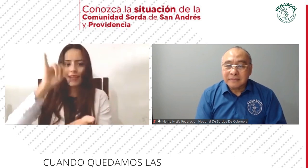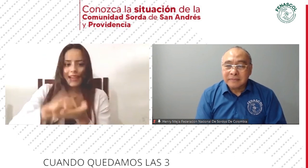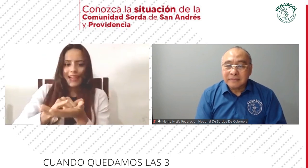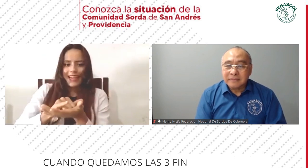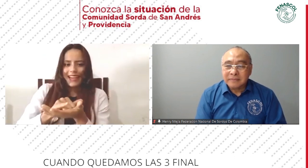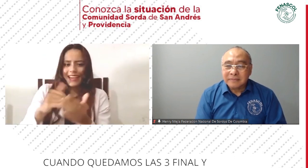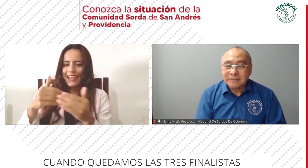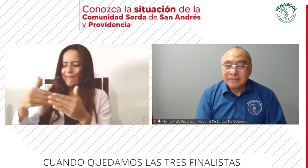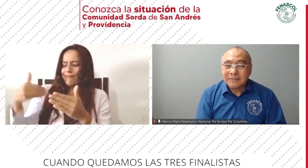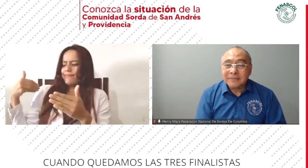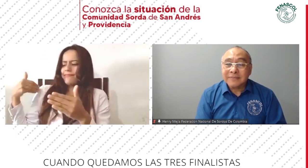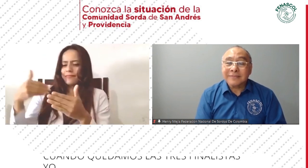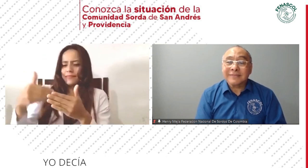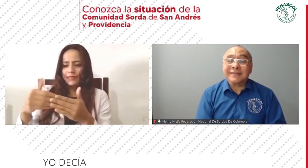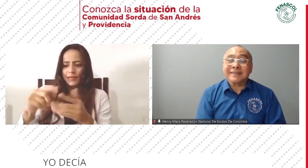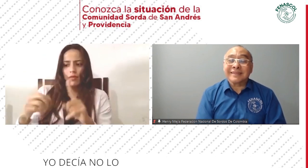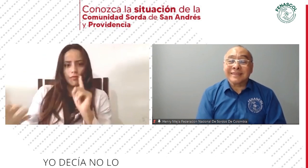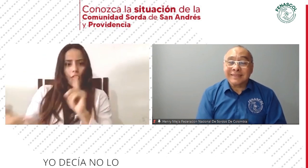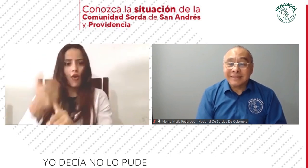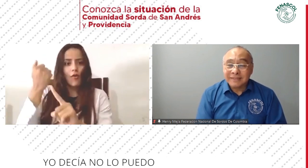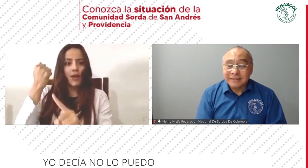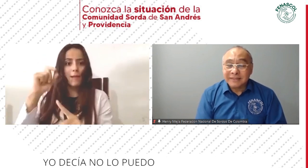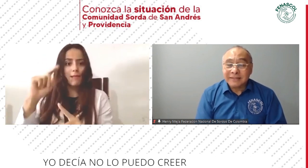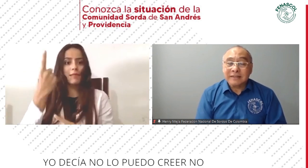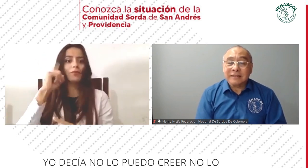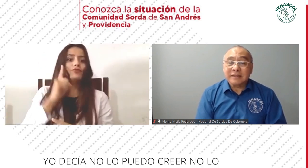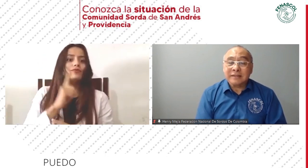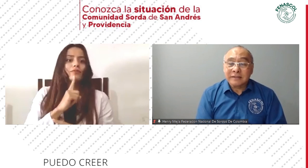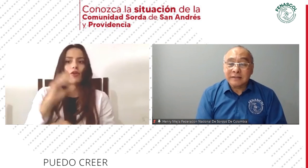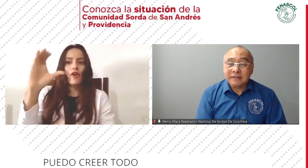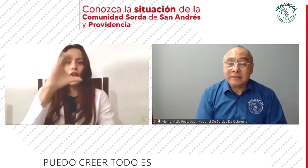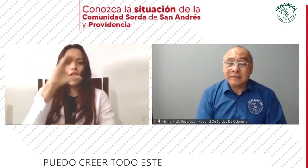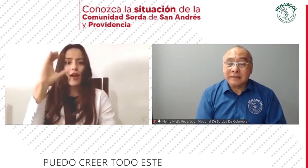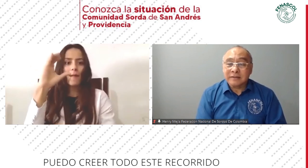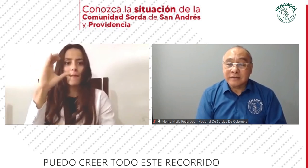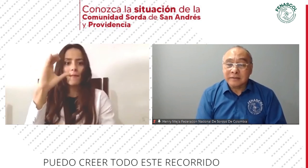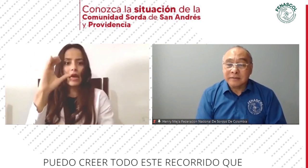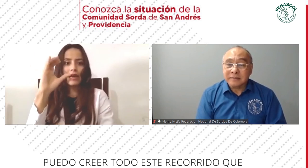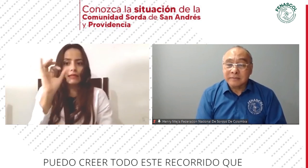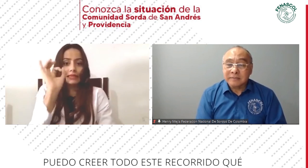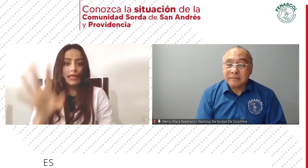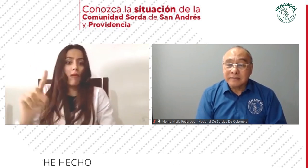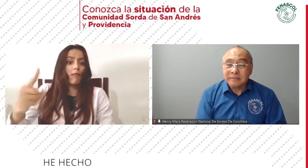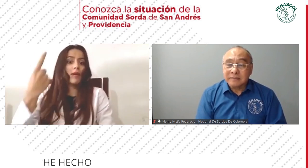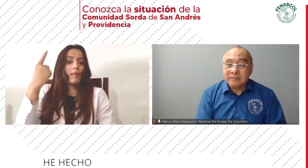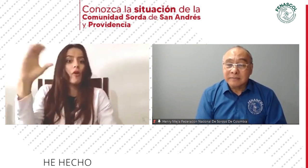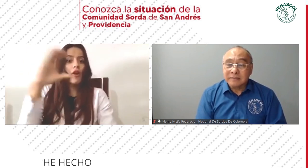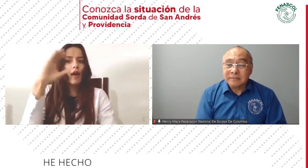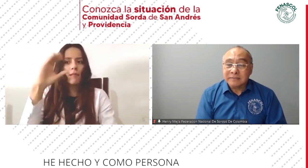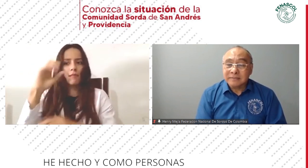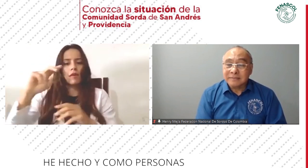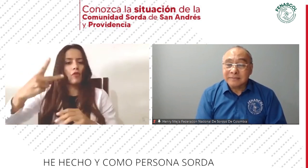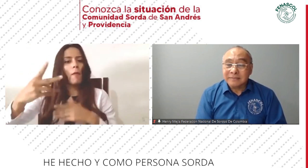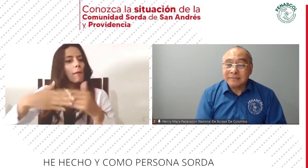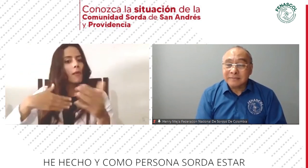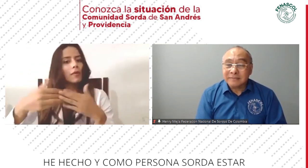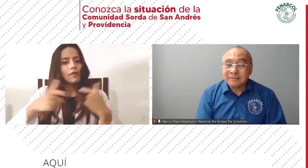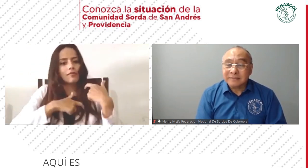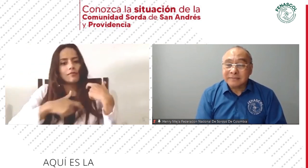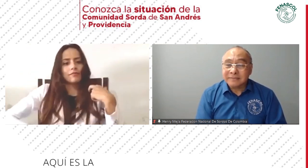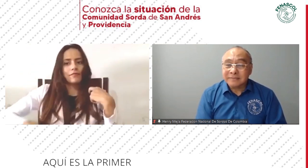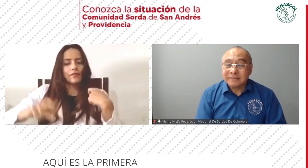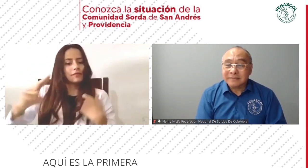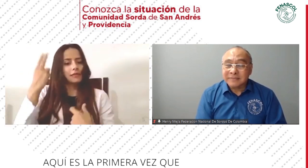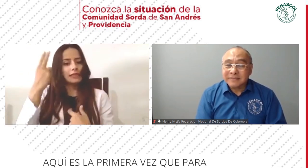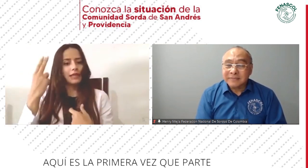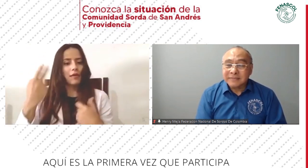los tres finalistas yo decía no lo puedo creer no lo puedo creer todo este recorrido que he hecho y como persona sorda estar aquí es la